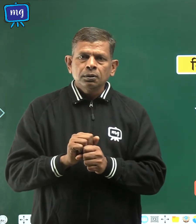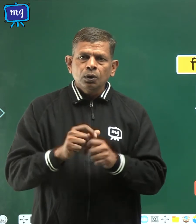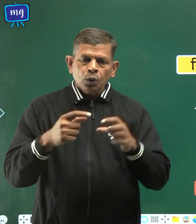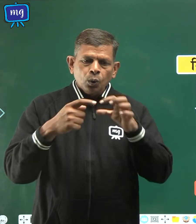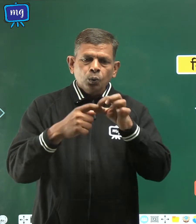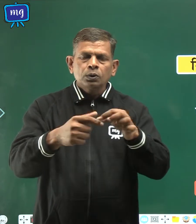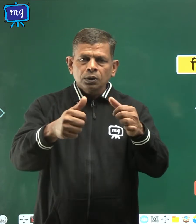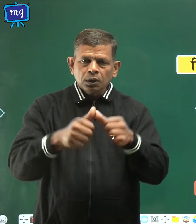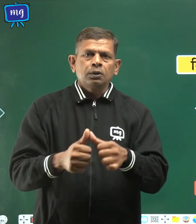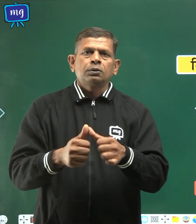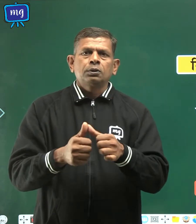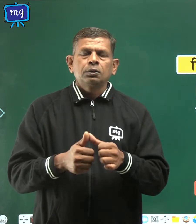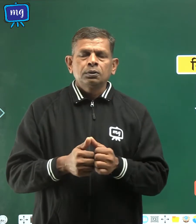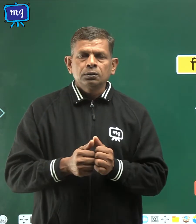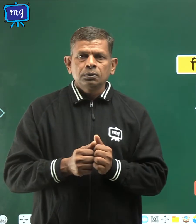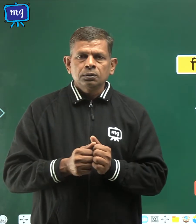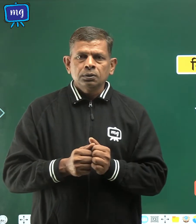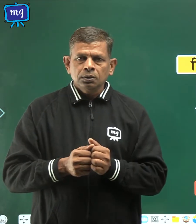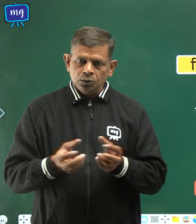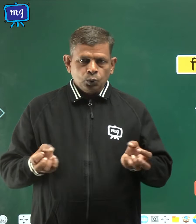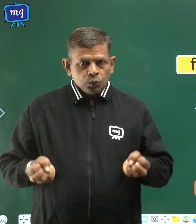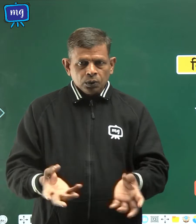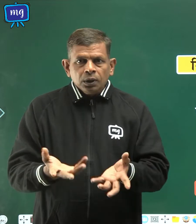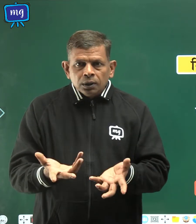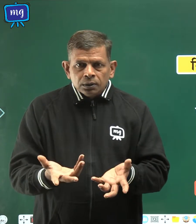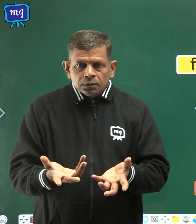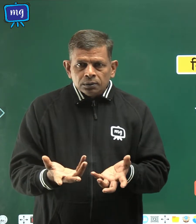प्रश्नोत्तर करेंगे। शुरू करें।